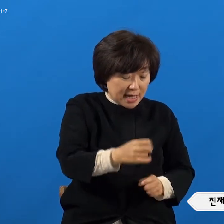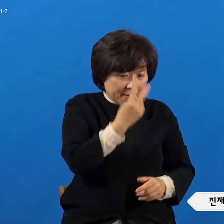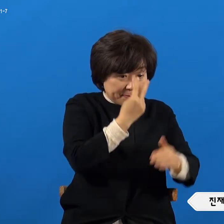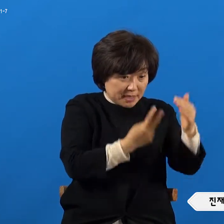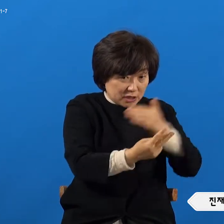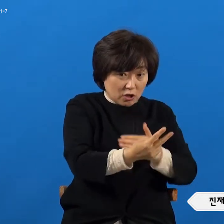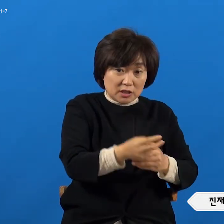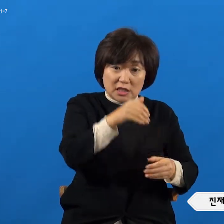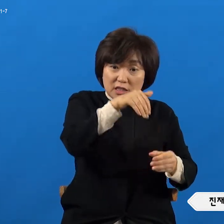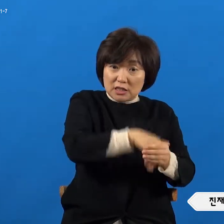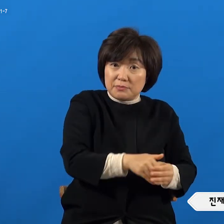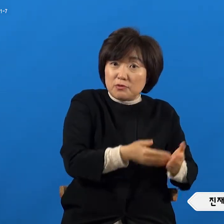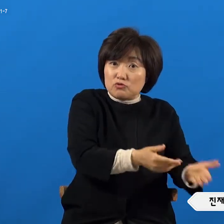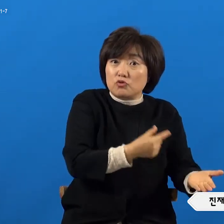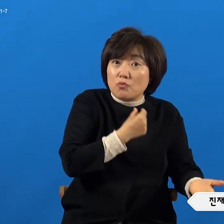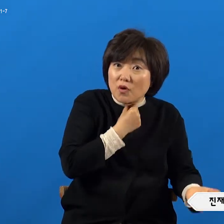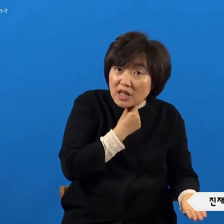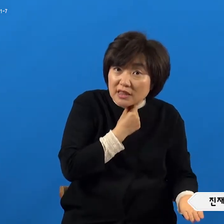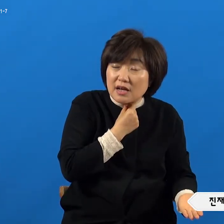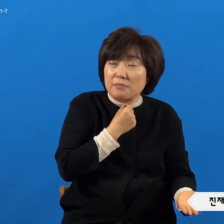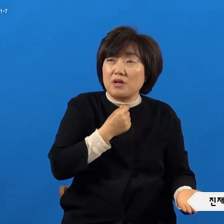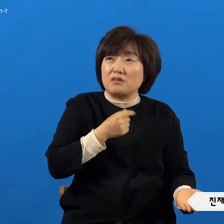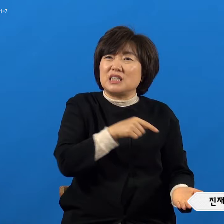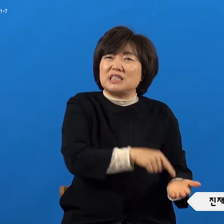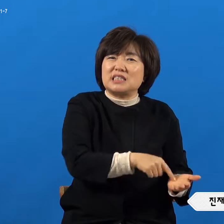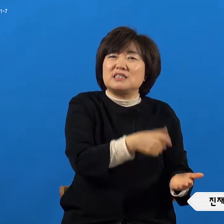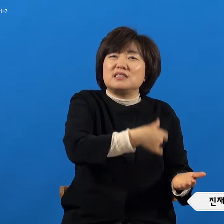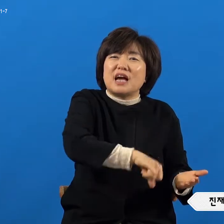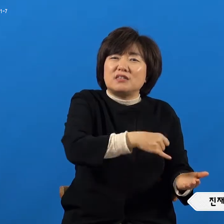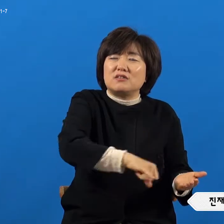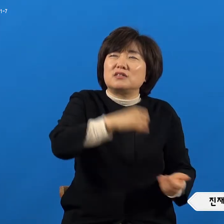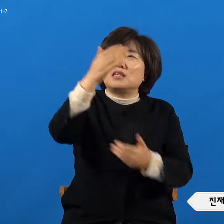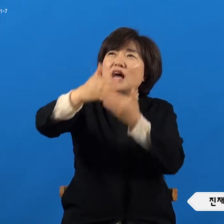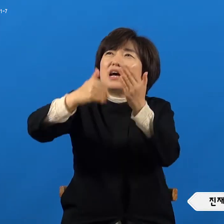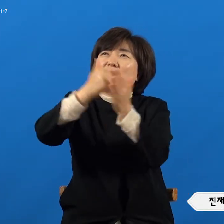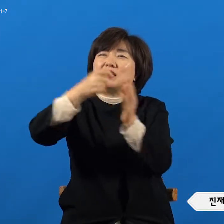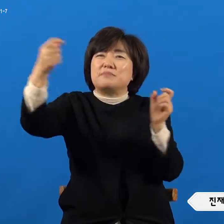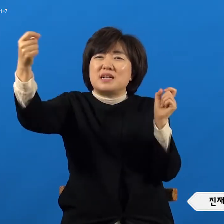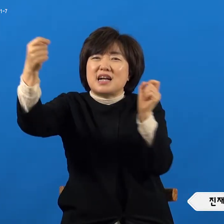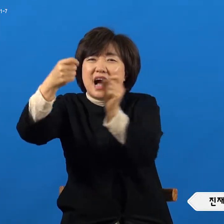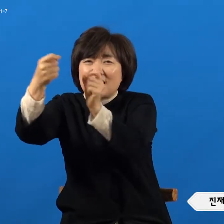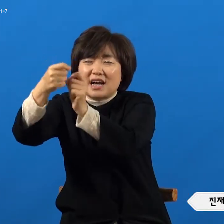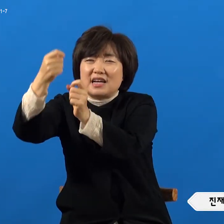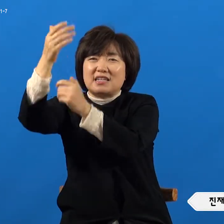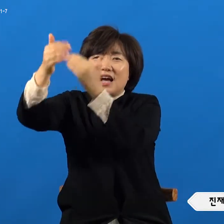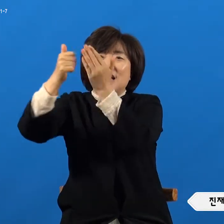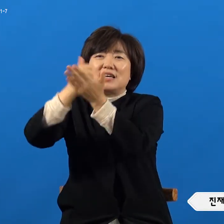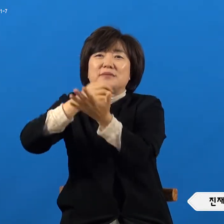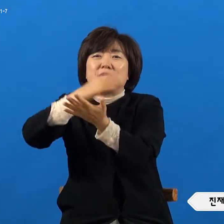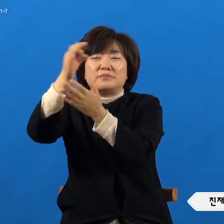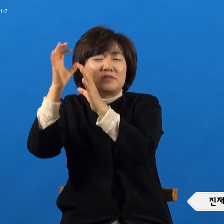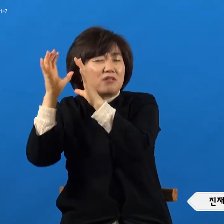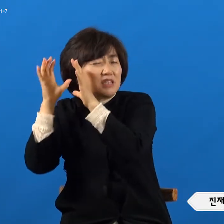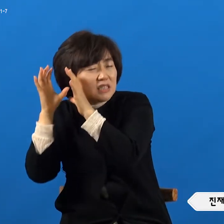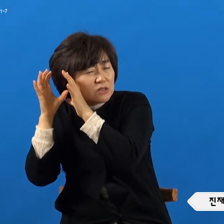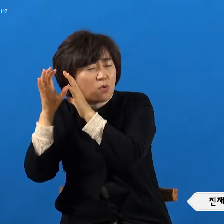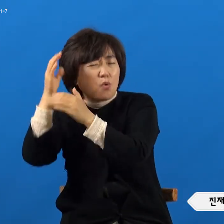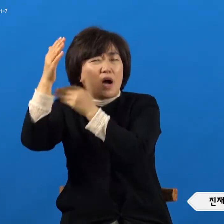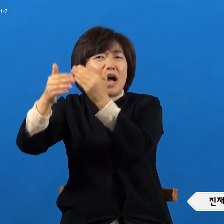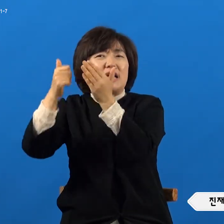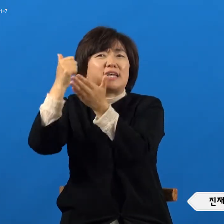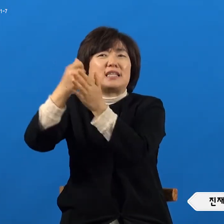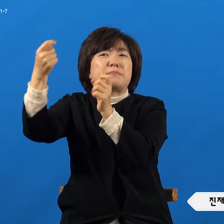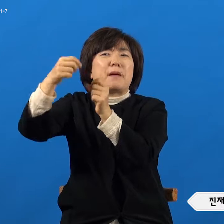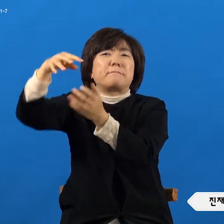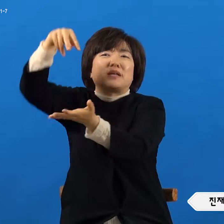원한다면 그 자녀들이 하나님 앞에 더 가까이 나와서 주의 음성을 들을 수 있도록, 주의 말씀 앞에 쓸 수